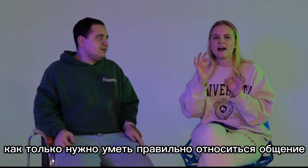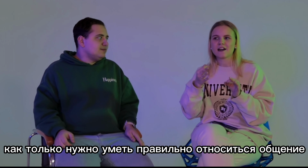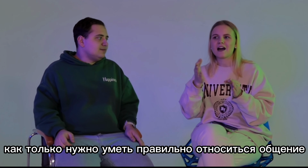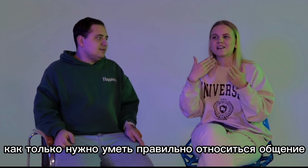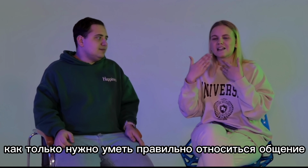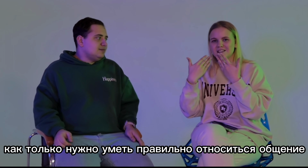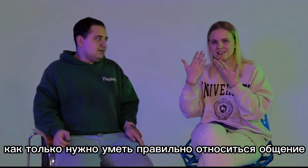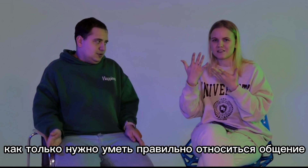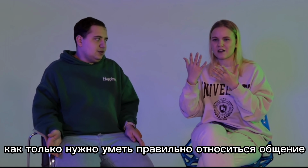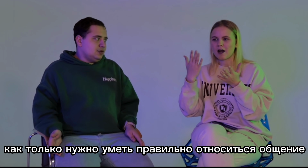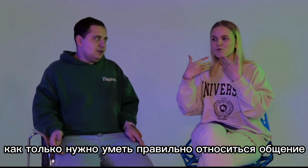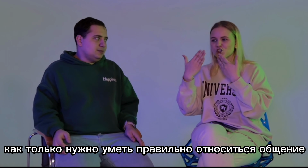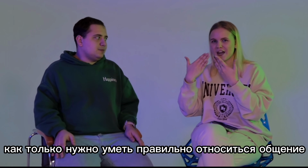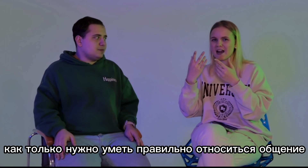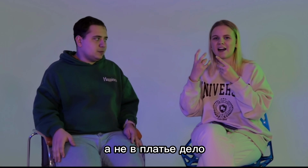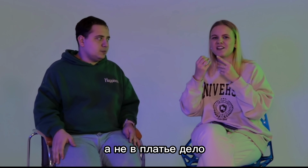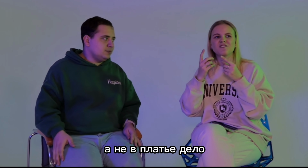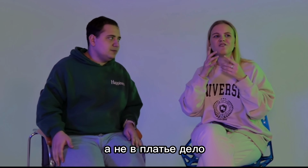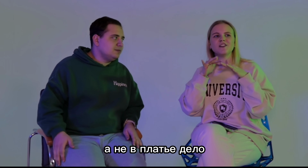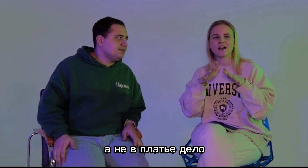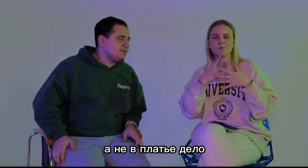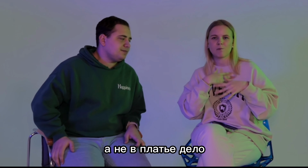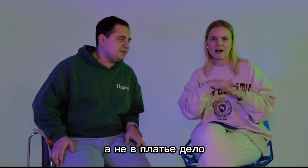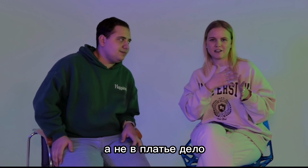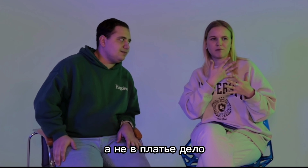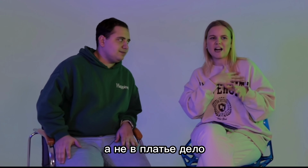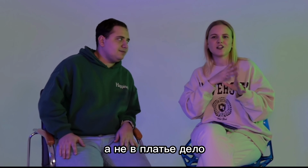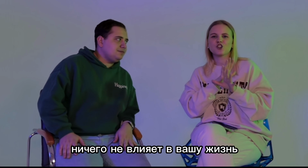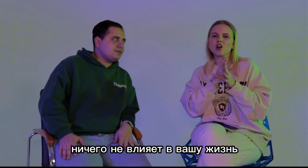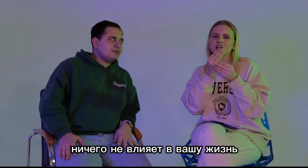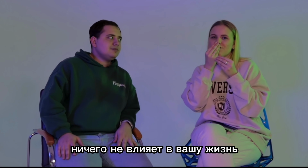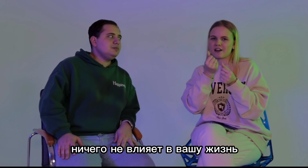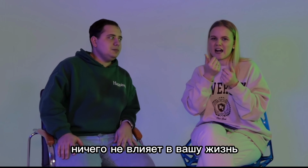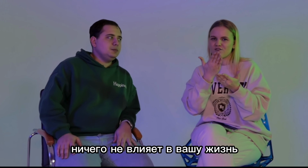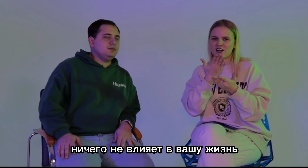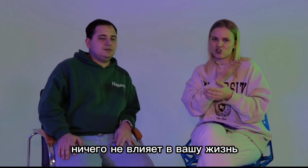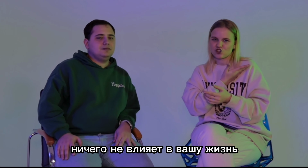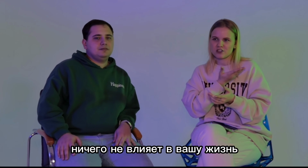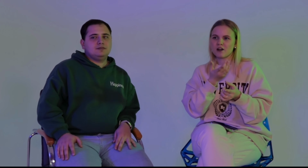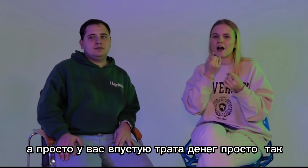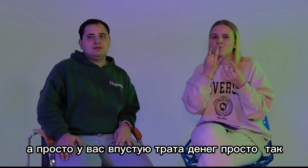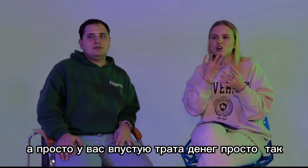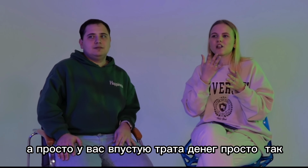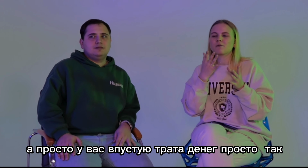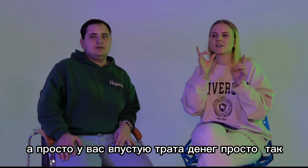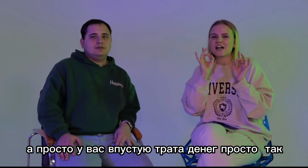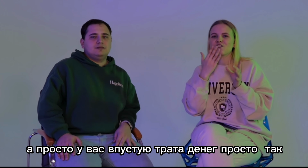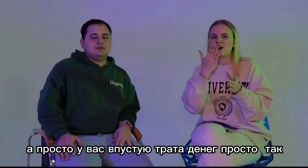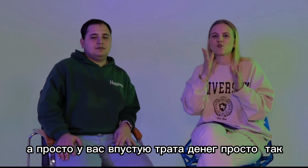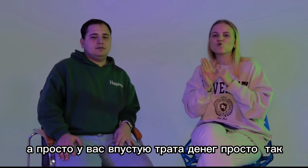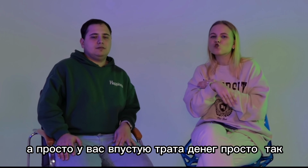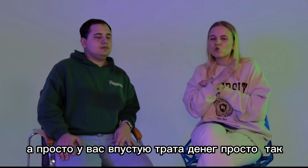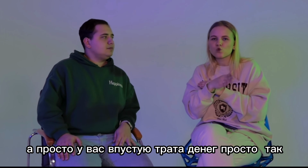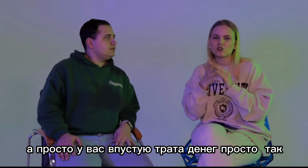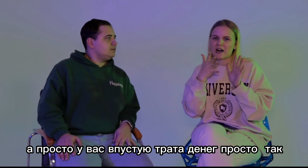правильно относиться, общение, а не в деле платье. Платье ничего не влияет в вашу жизнь. А вот тратить вашу культуру,